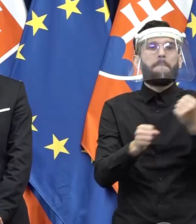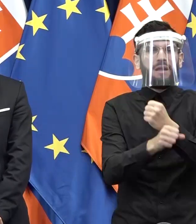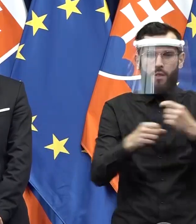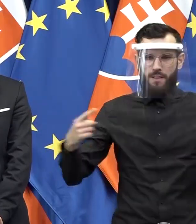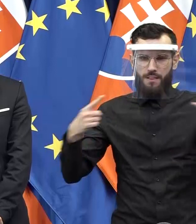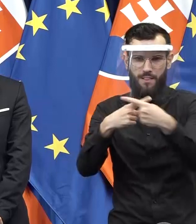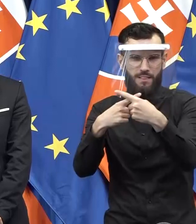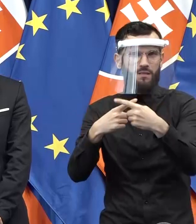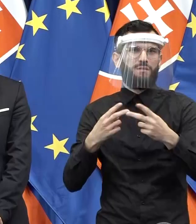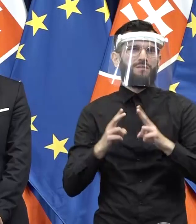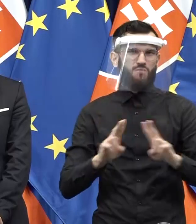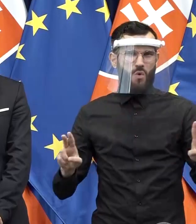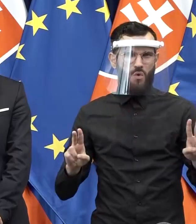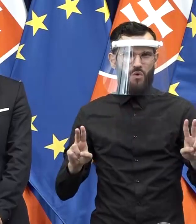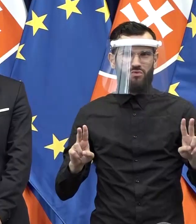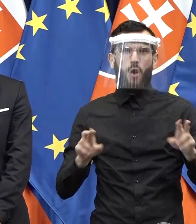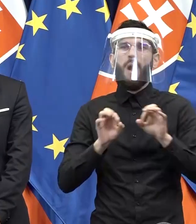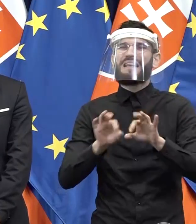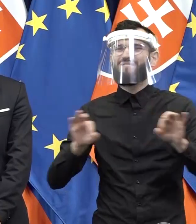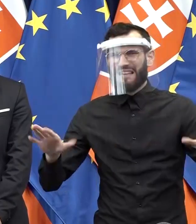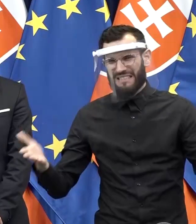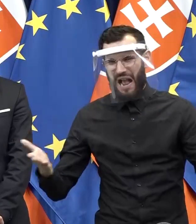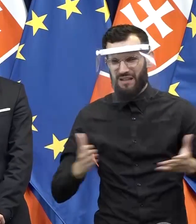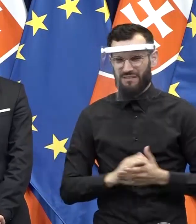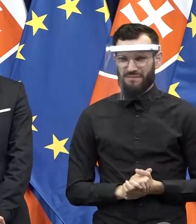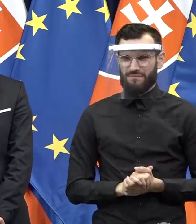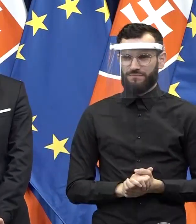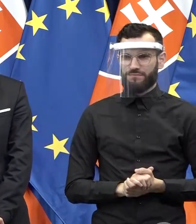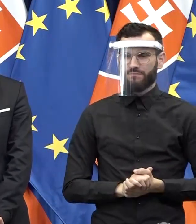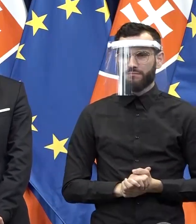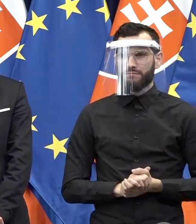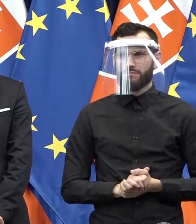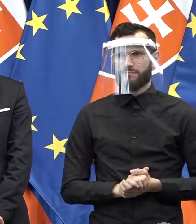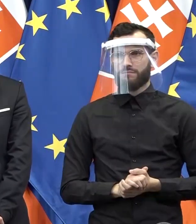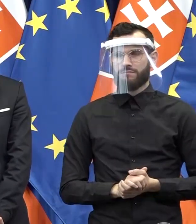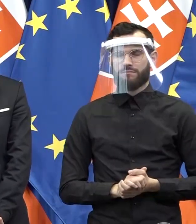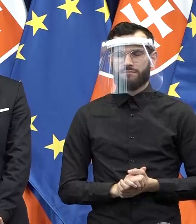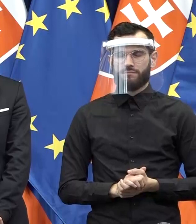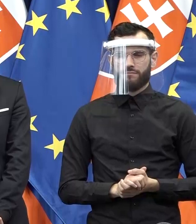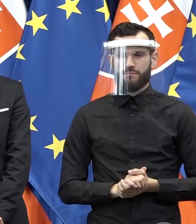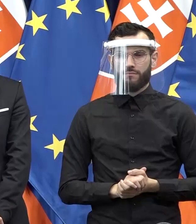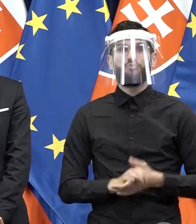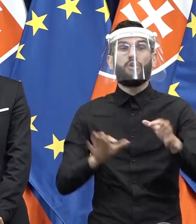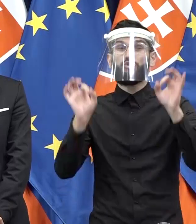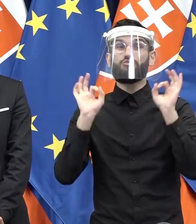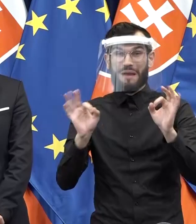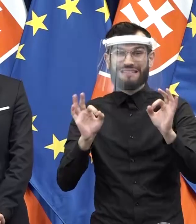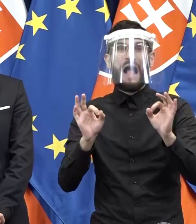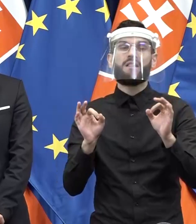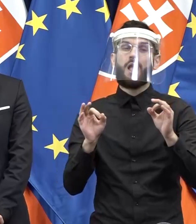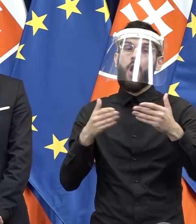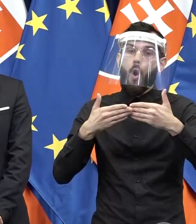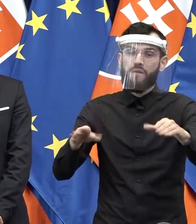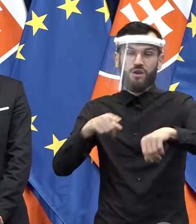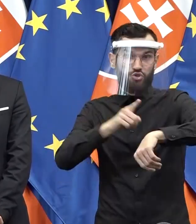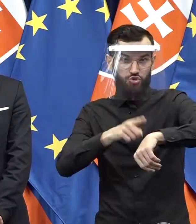nákaze. Čiže špeciálne otváracie hodiny pre